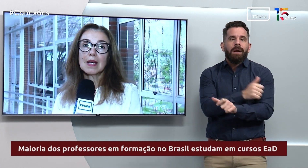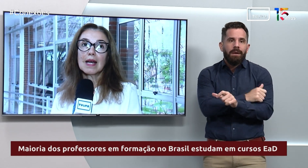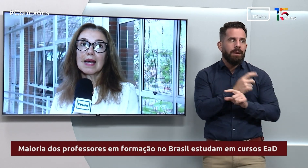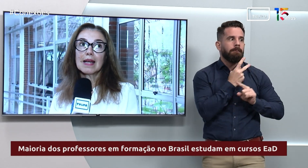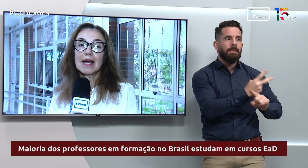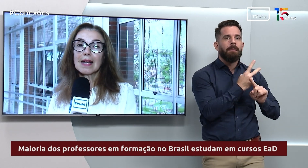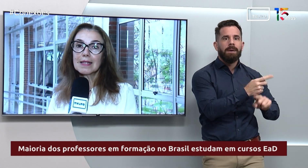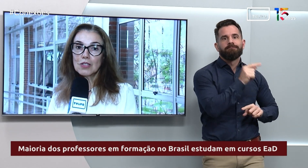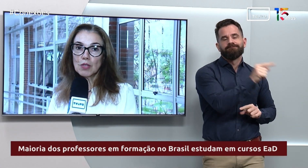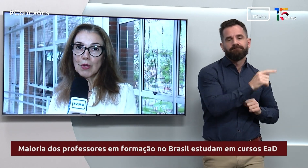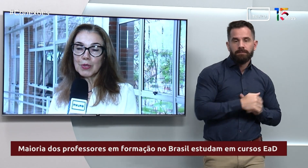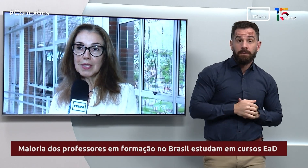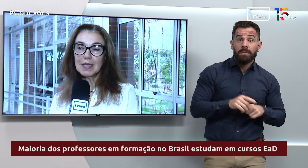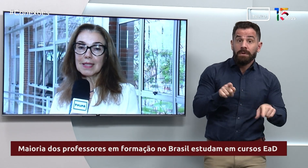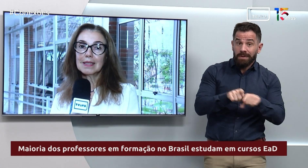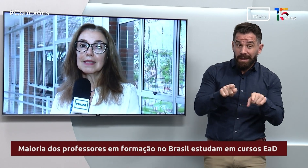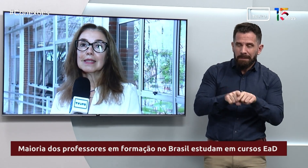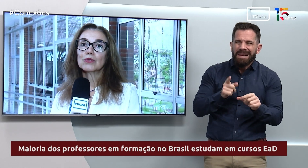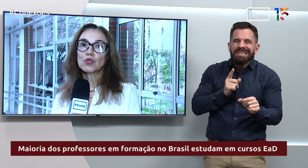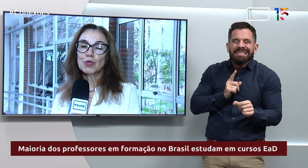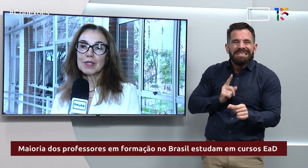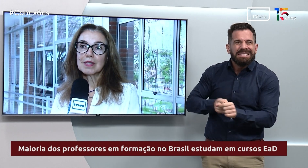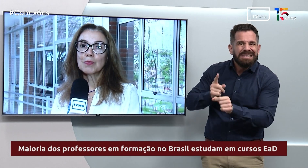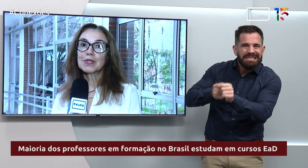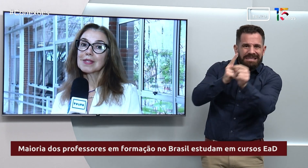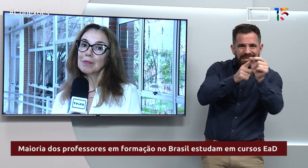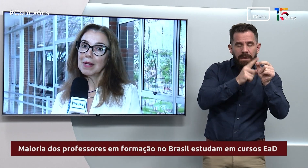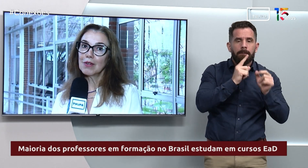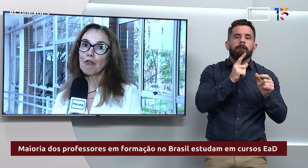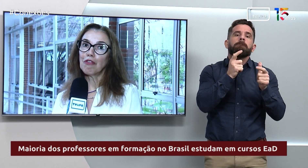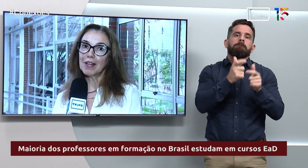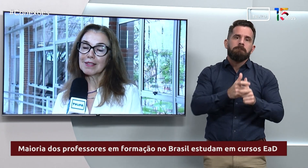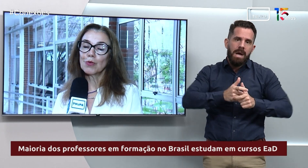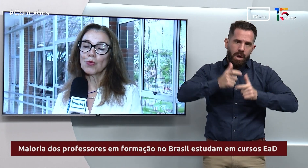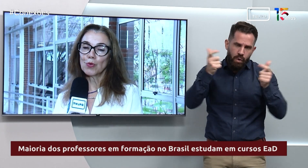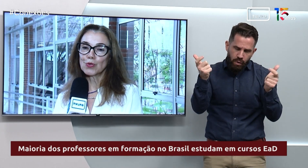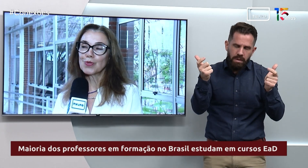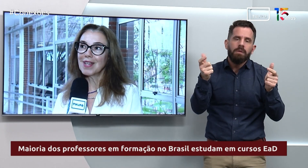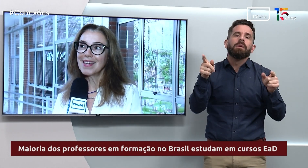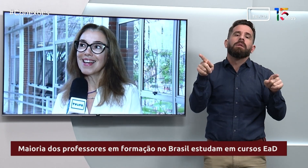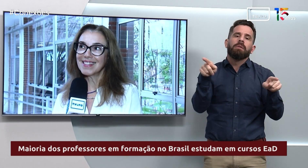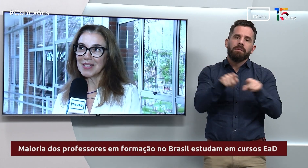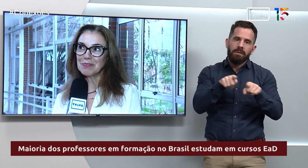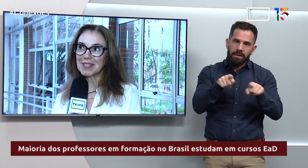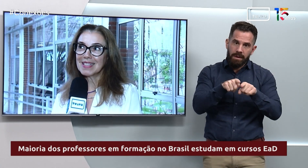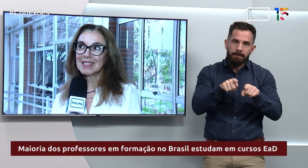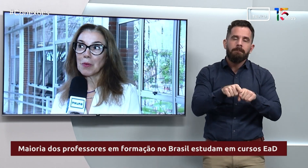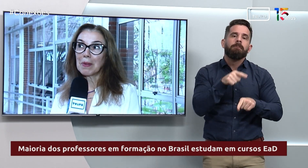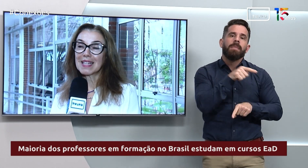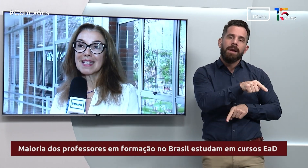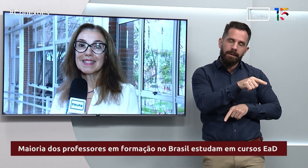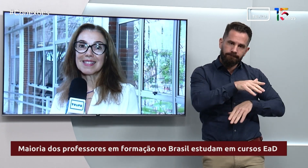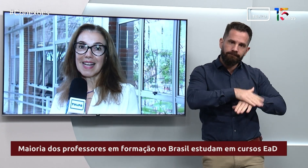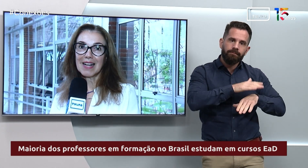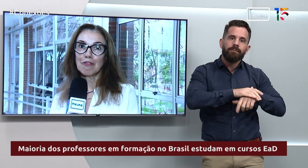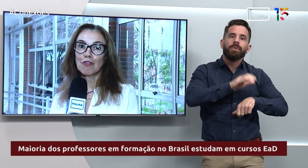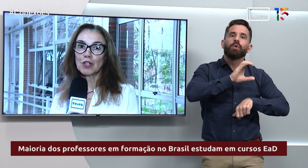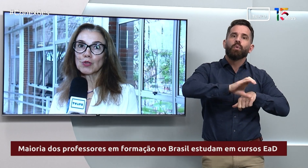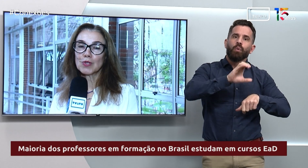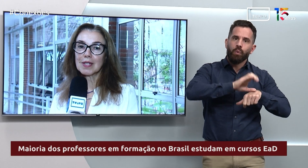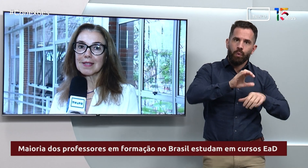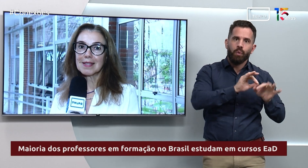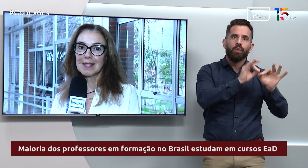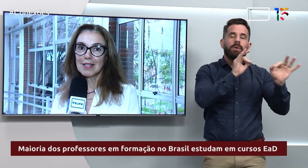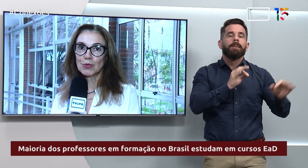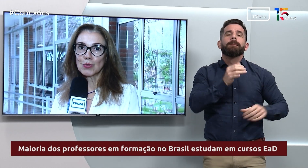municípios, a grande maioria dos municípios também ofertam cursos em AD. Então, para quem está fora